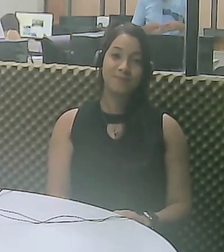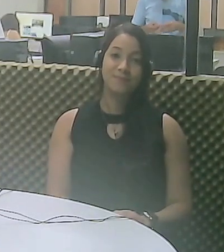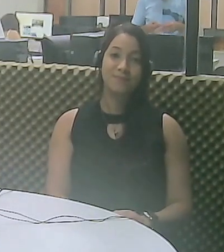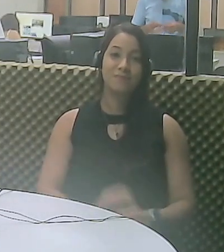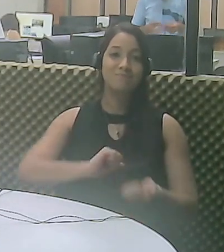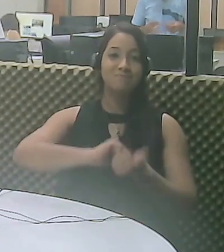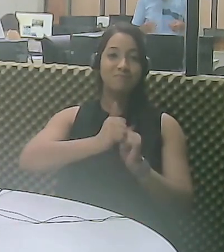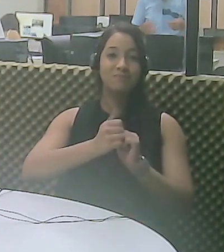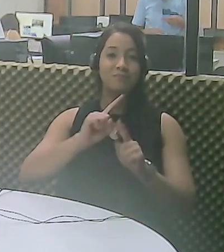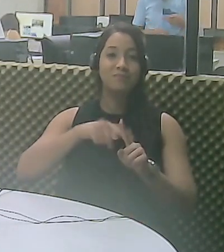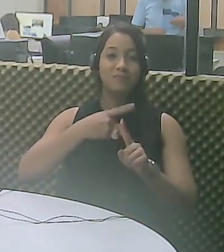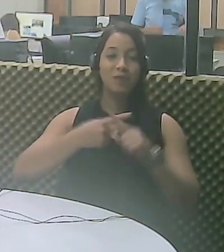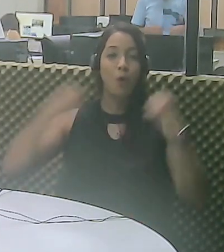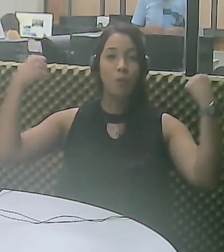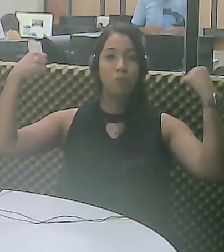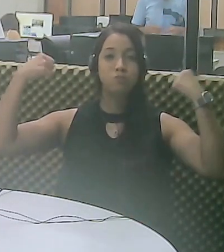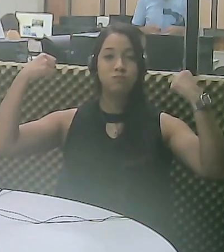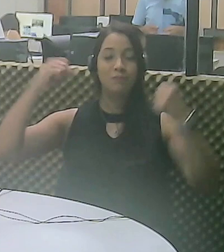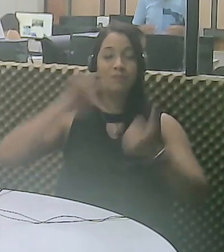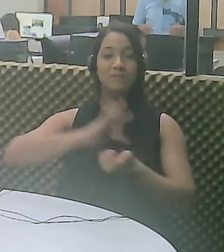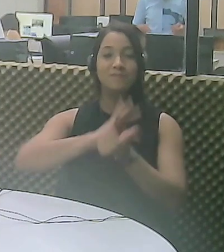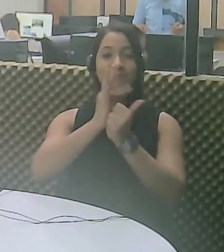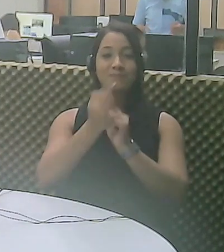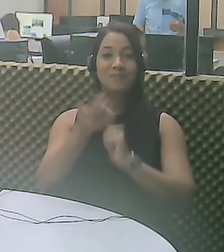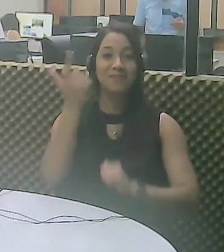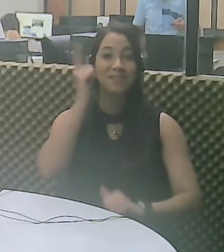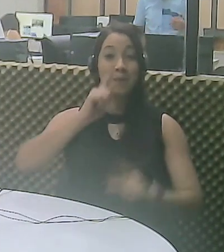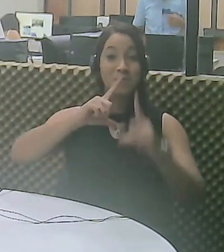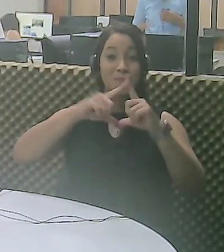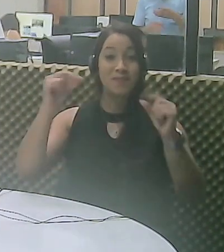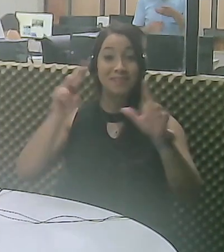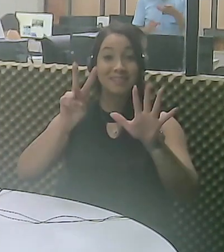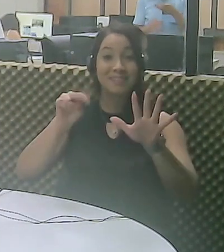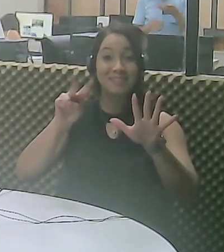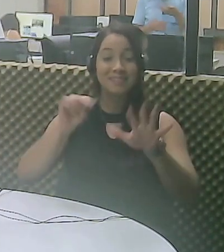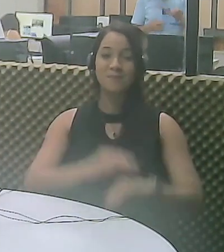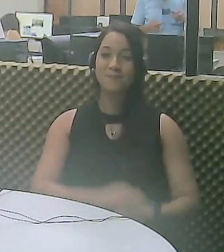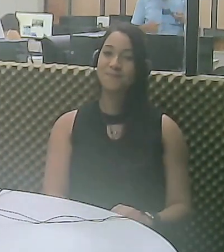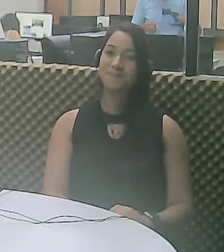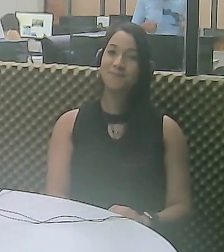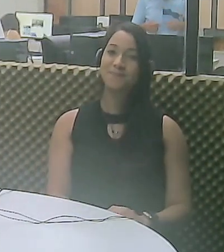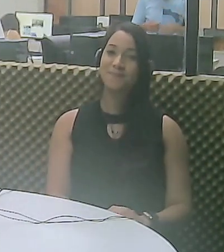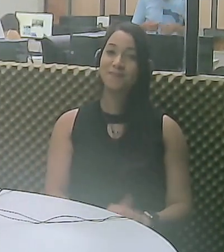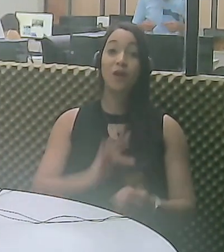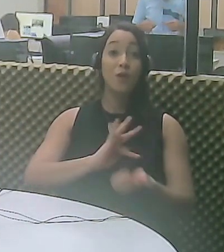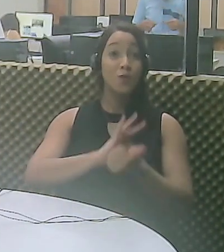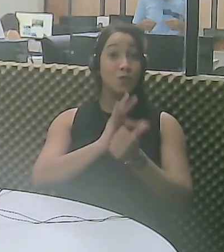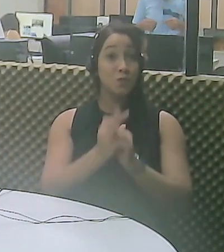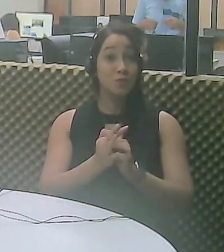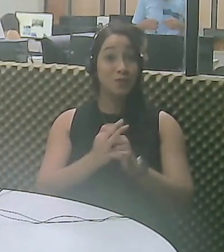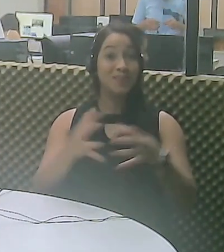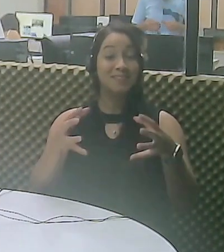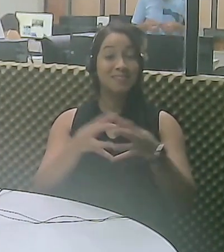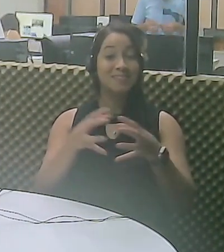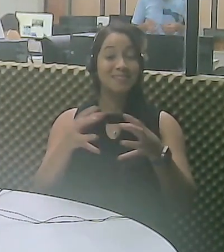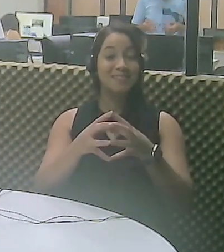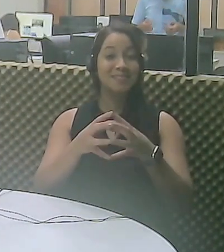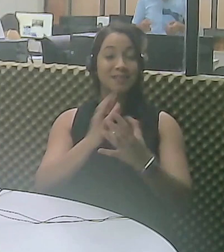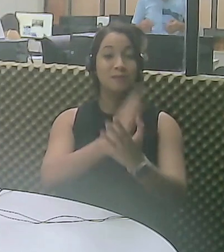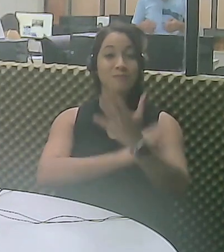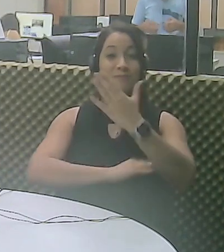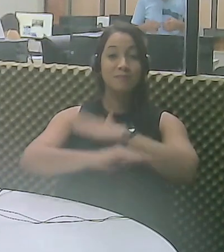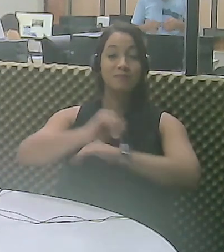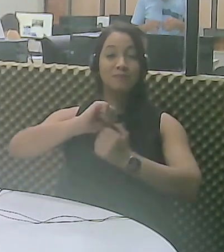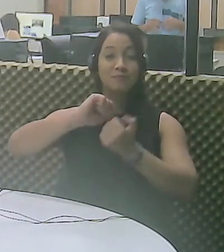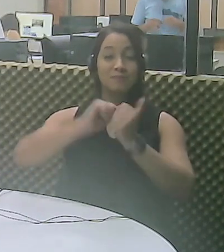Atletismo e halterofilismo da Futel premiados em Brasília no fim de semana. Futel. As equipes de para-atletas de